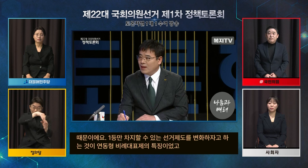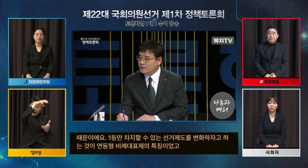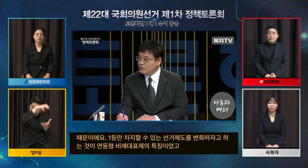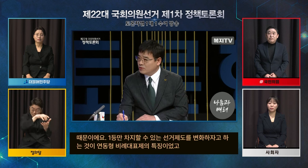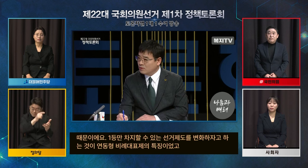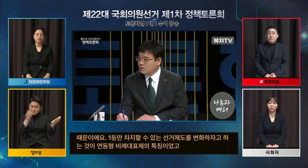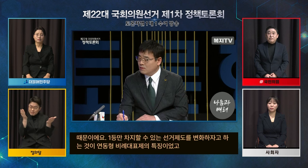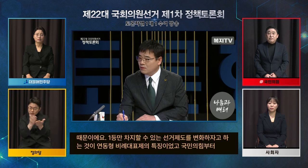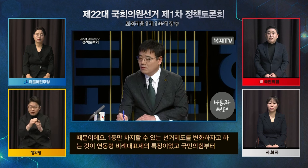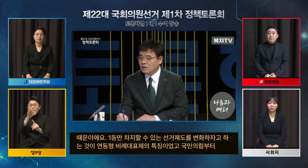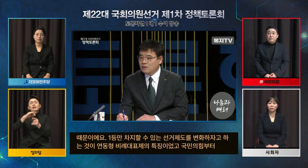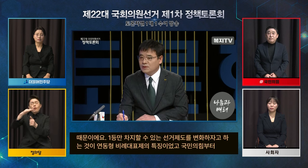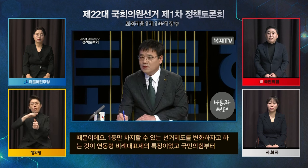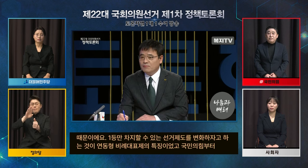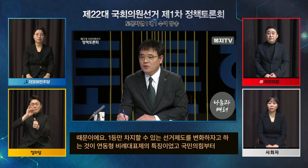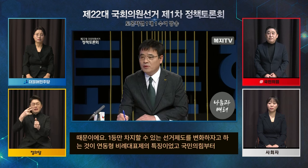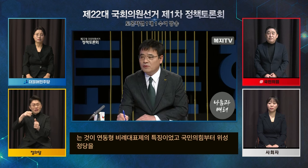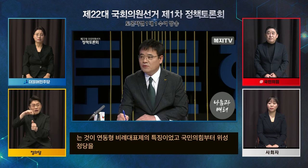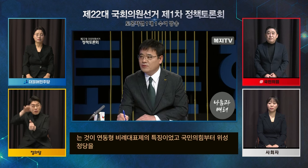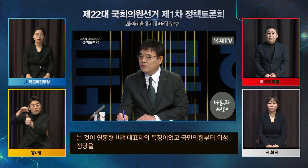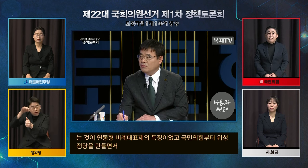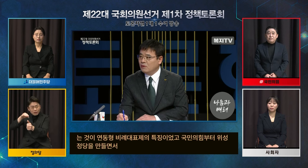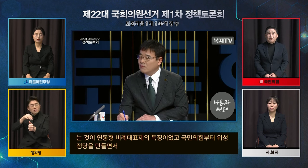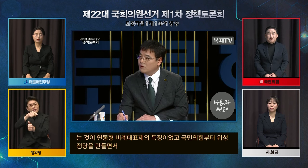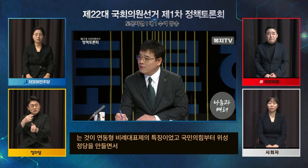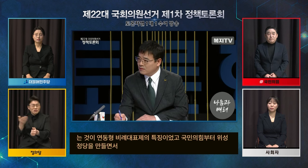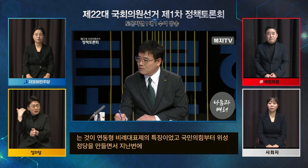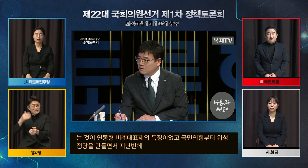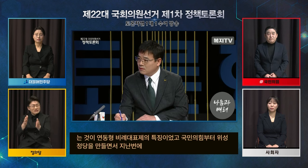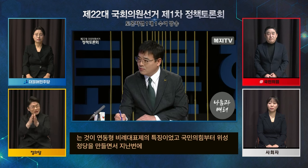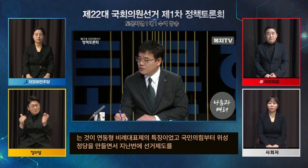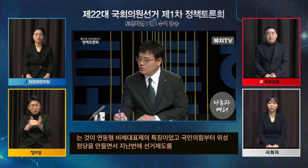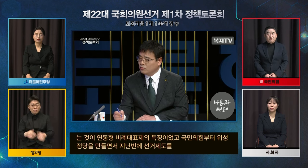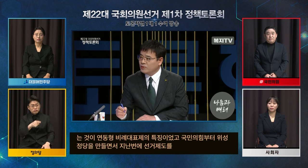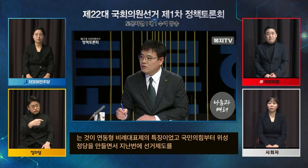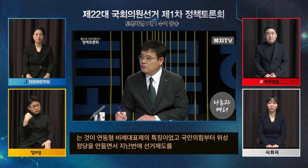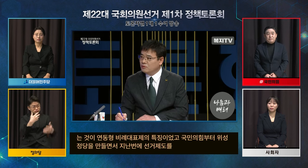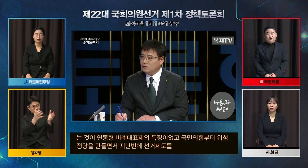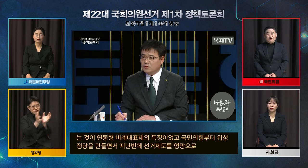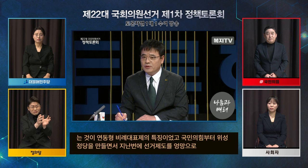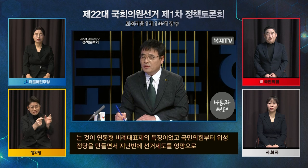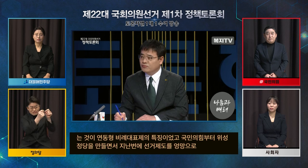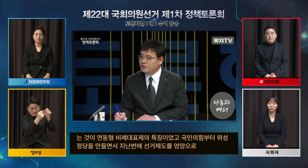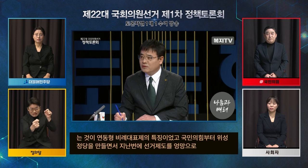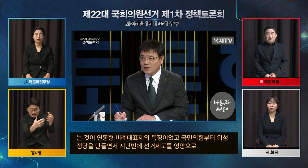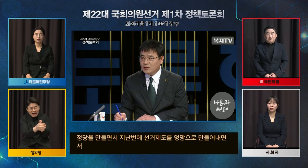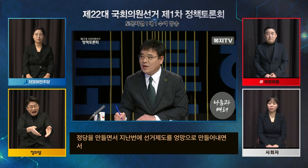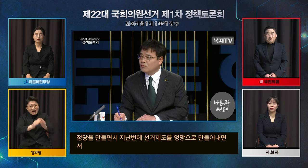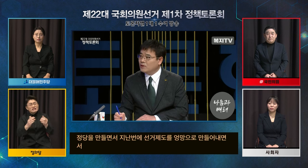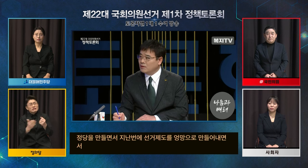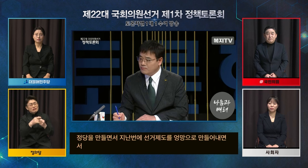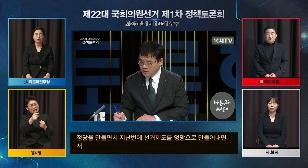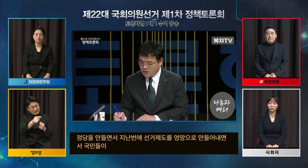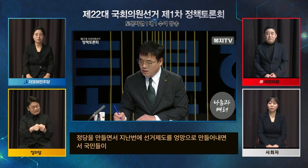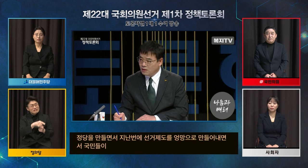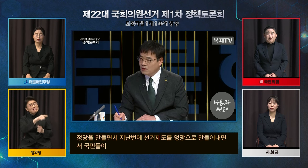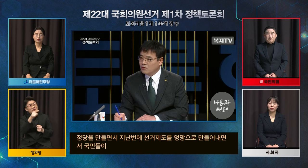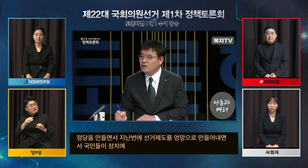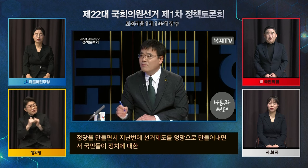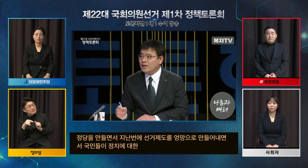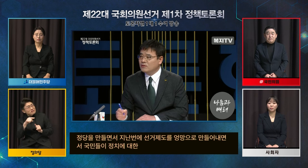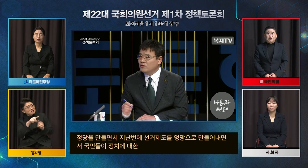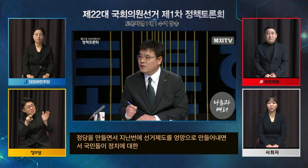위성정당을 만들면서 지난번에 선거제도를 엉망으로 만들어내면서 국민들로부터 정치에 대한 불신이 굉장히 가속화된 겁니다.